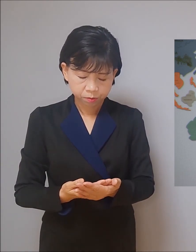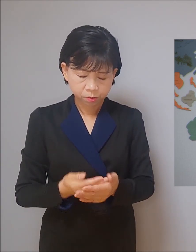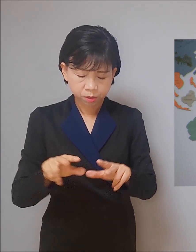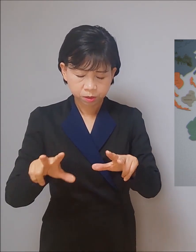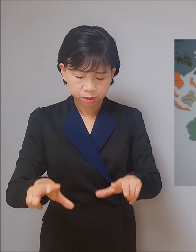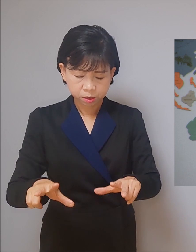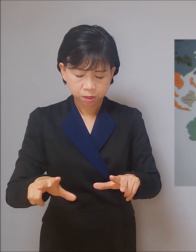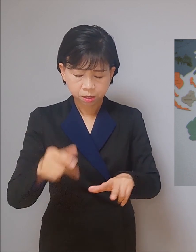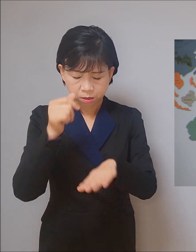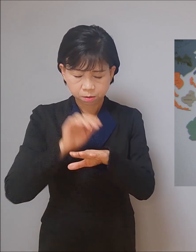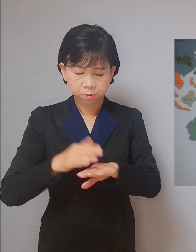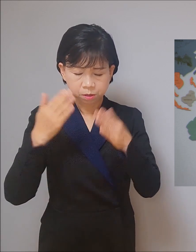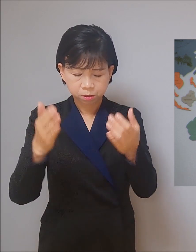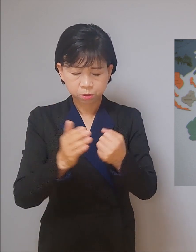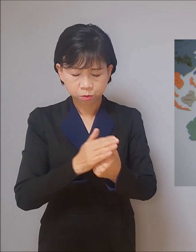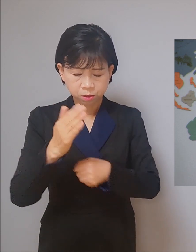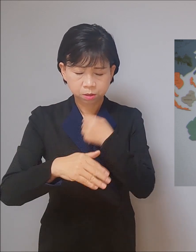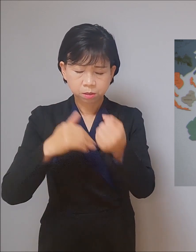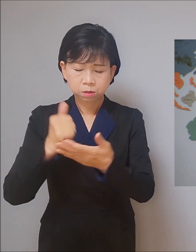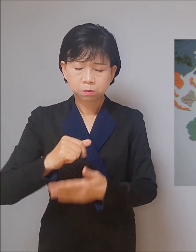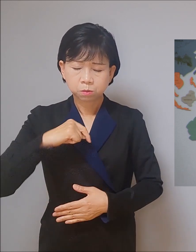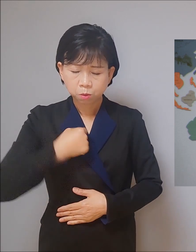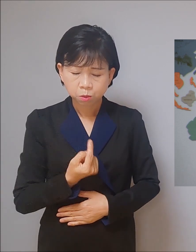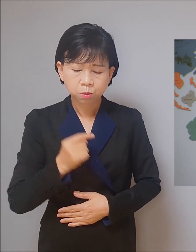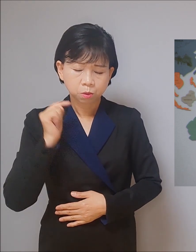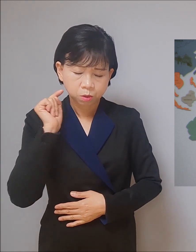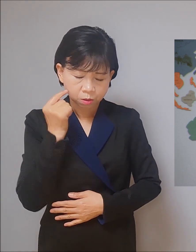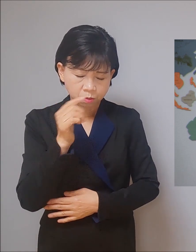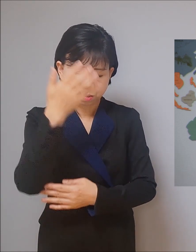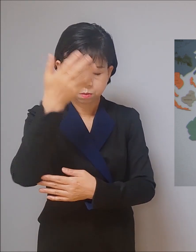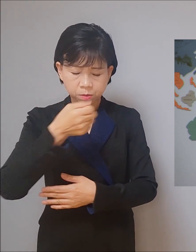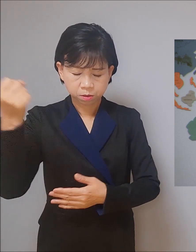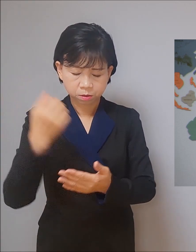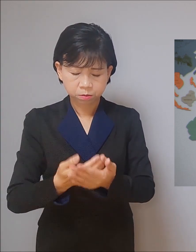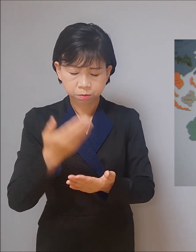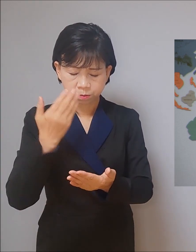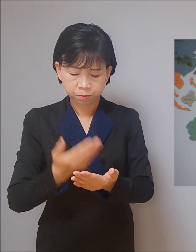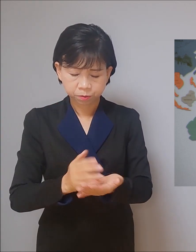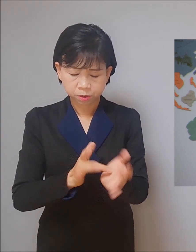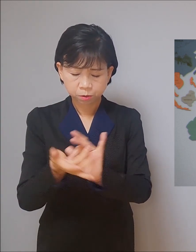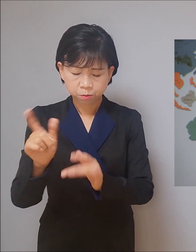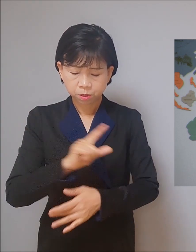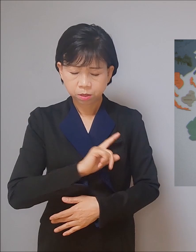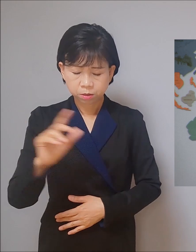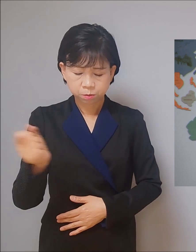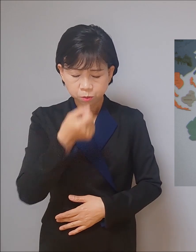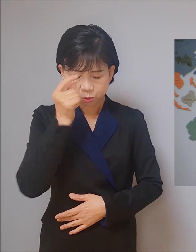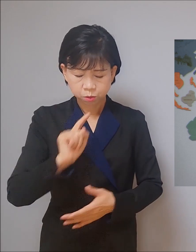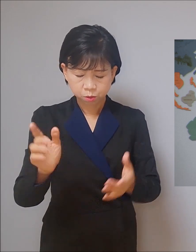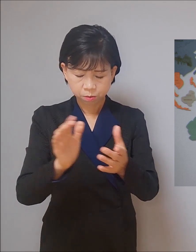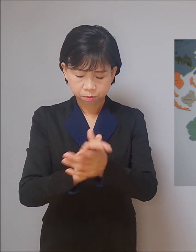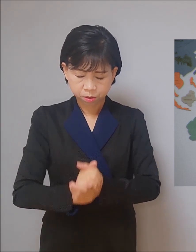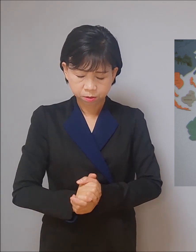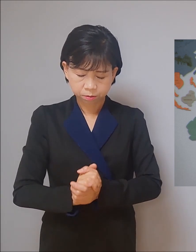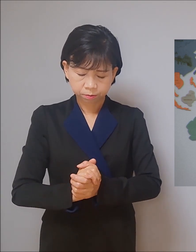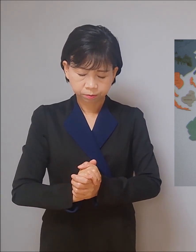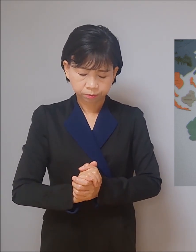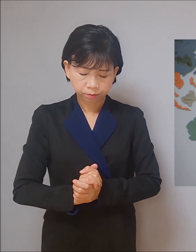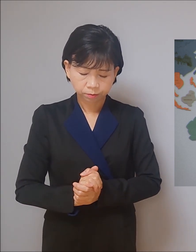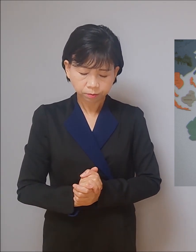이 시간 예배드리오니 하나님만 홀로 영광받아 주시옵소서. 예수님의 이름으로